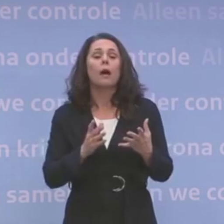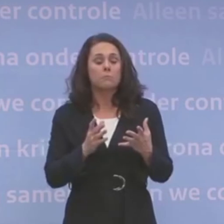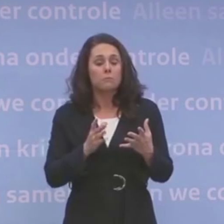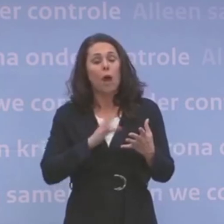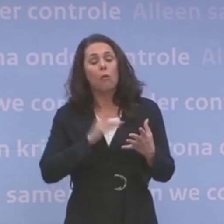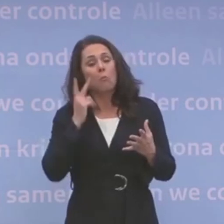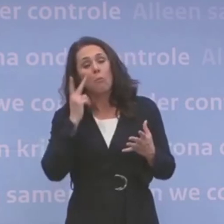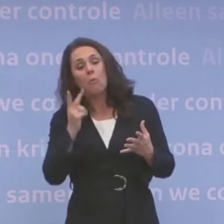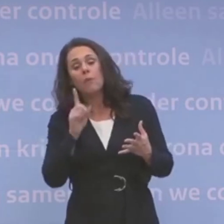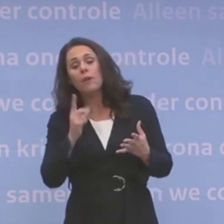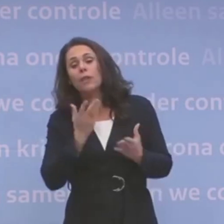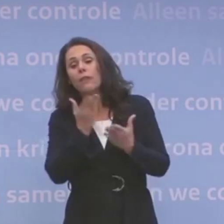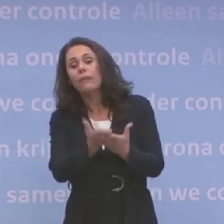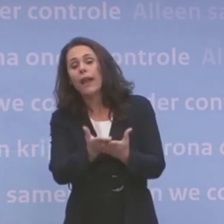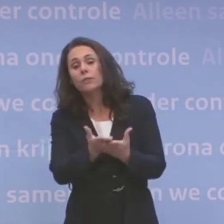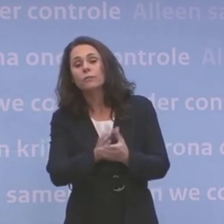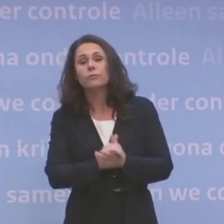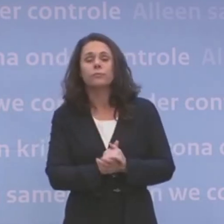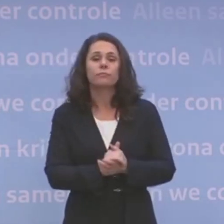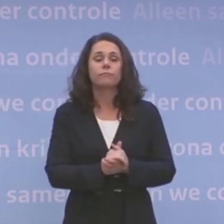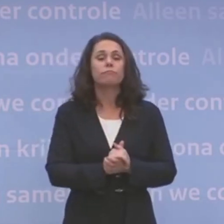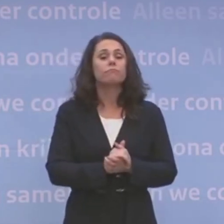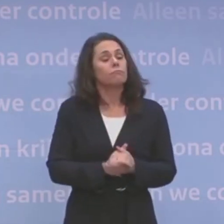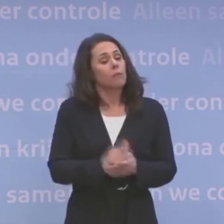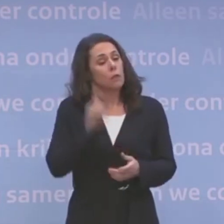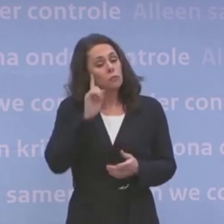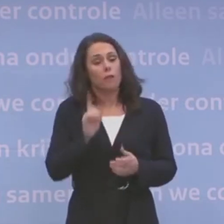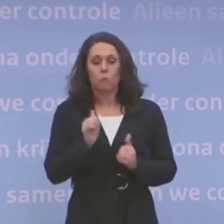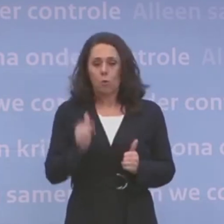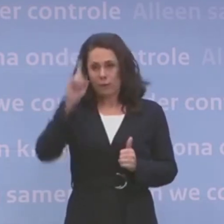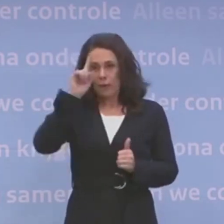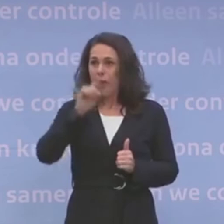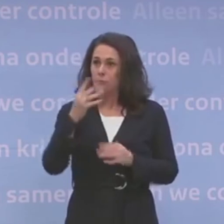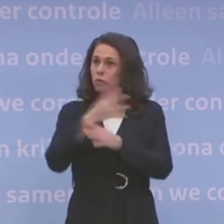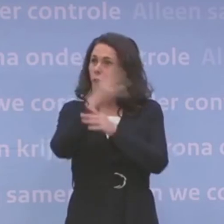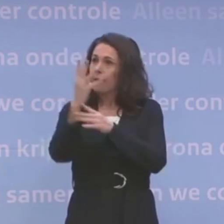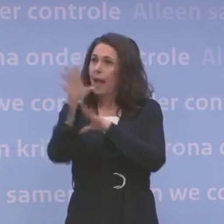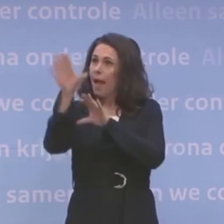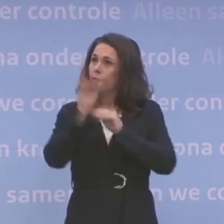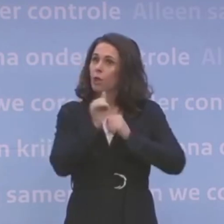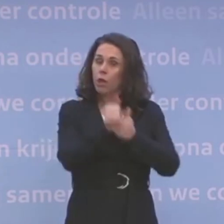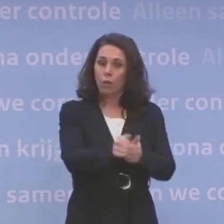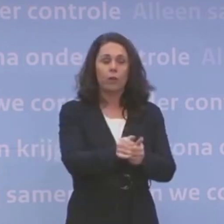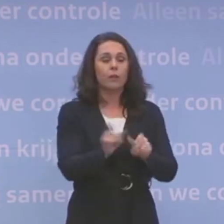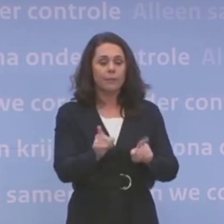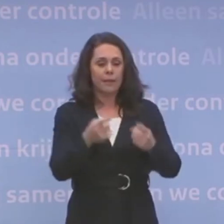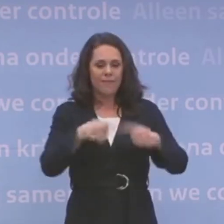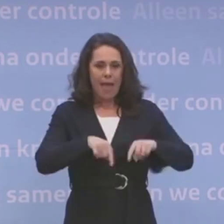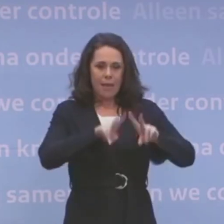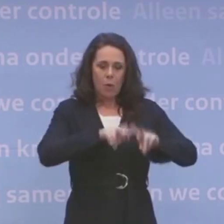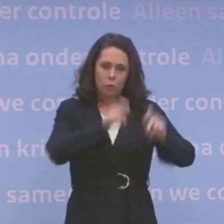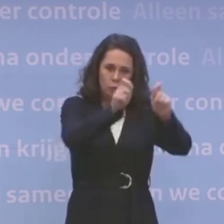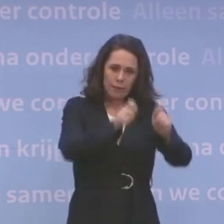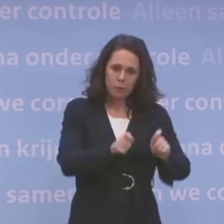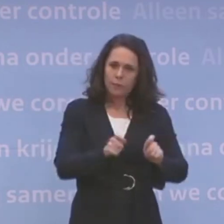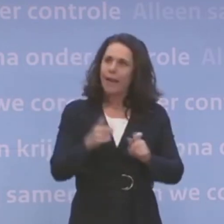zijn. En wij dachten, nou, dat is gewoon een goed idee om dat te volgen. Dan kunnen we onze onderzoeksresultaten straks tegen die van hen leggen. We hebben